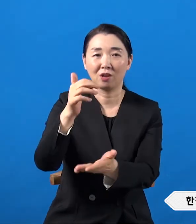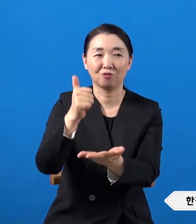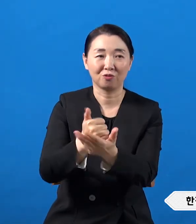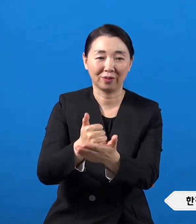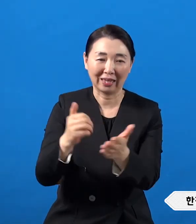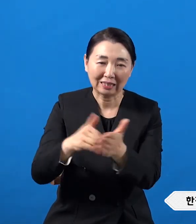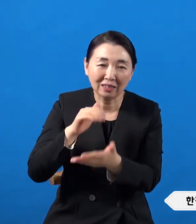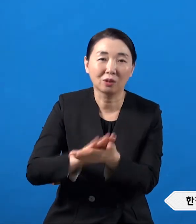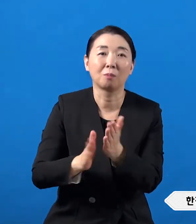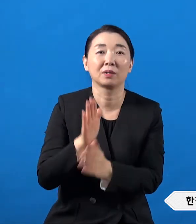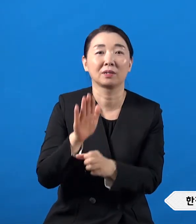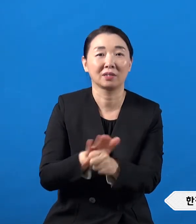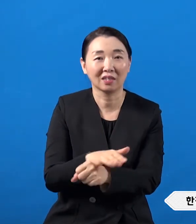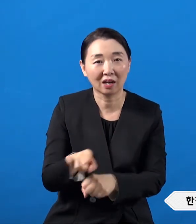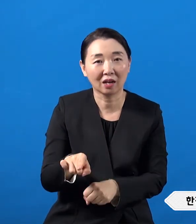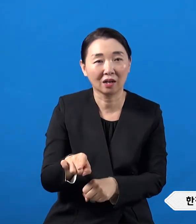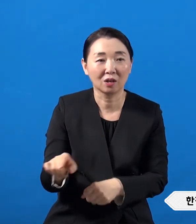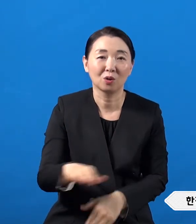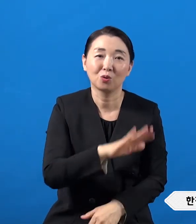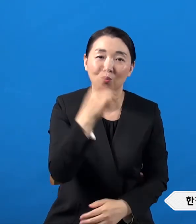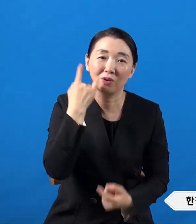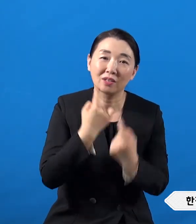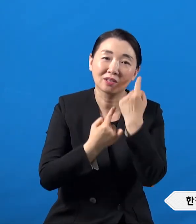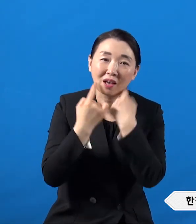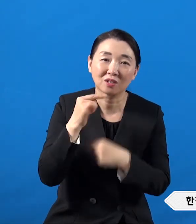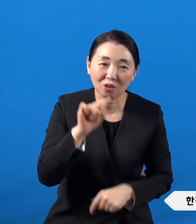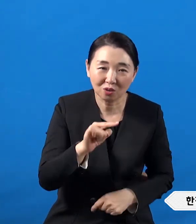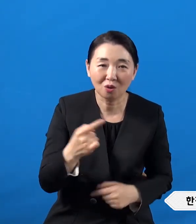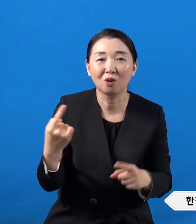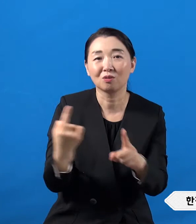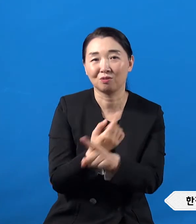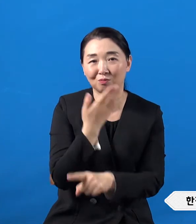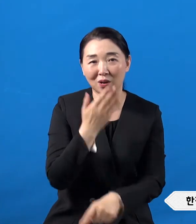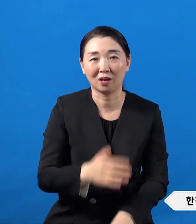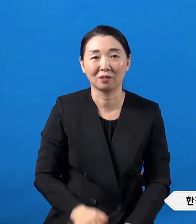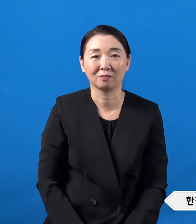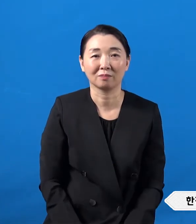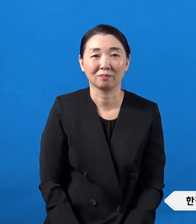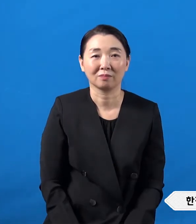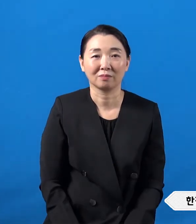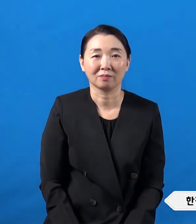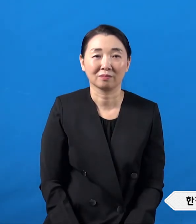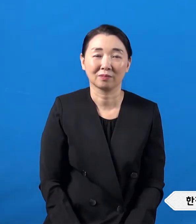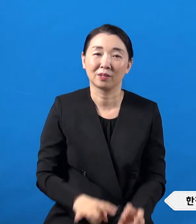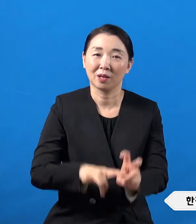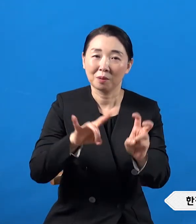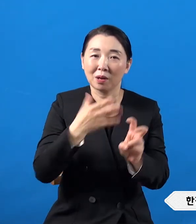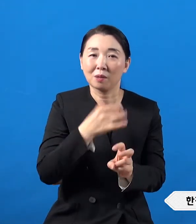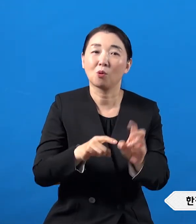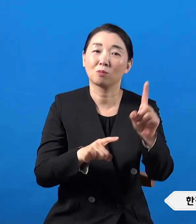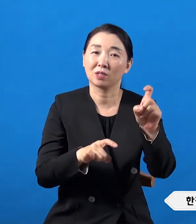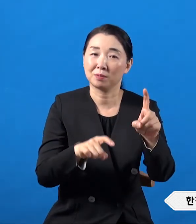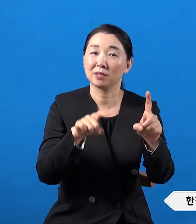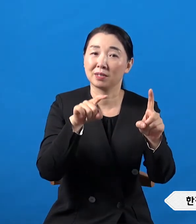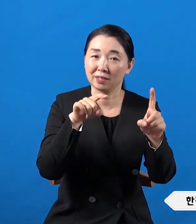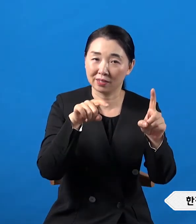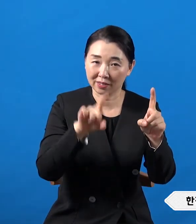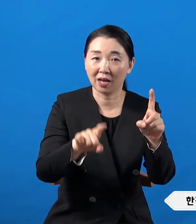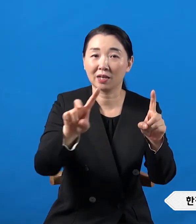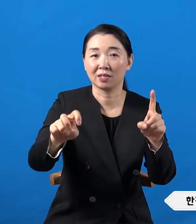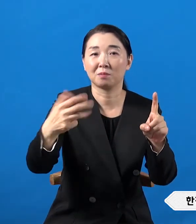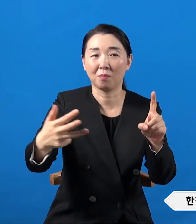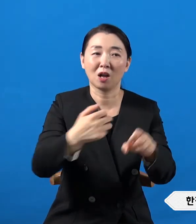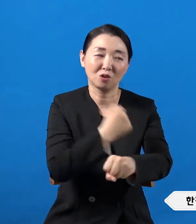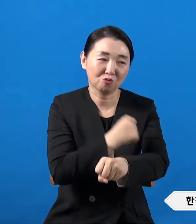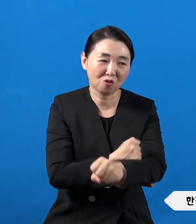예수님의 한량없는 사랑이 우리의 상처를 치유해 줄 수 있습니다. 마태복음 11장 28절에